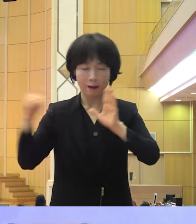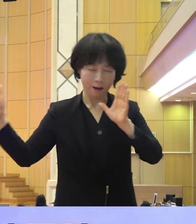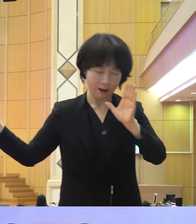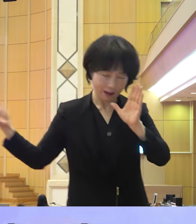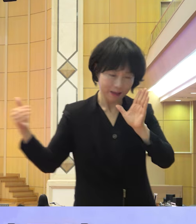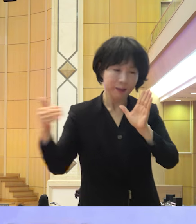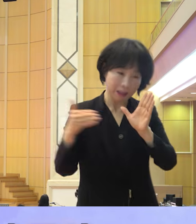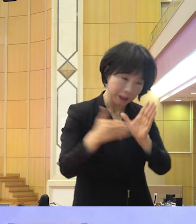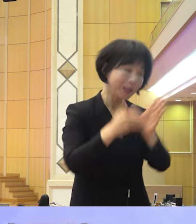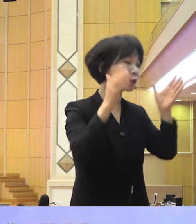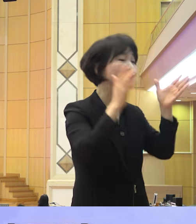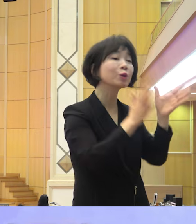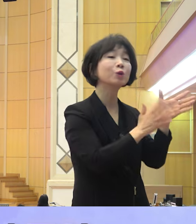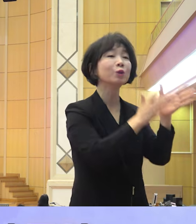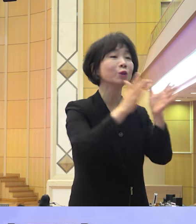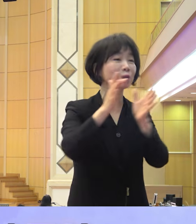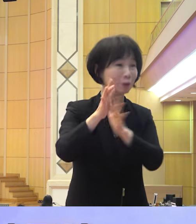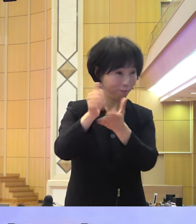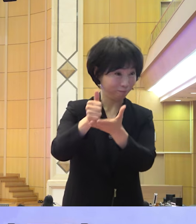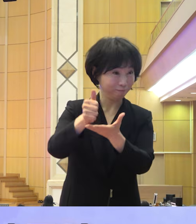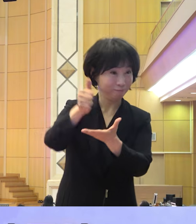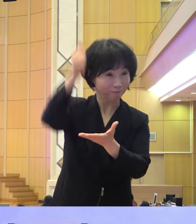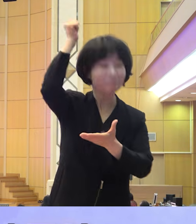때까지 예수는